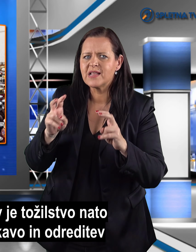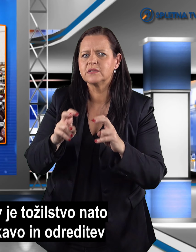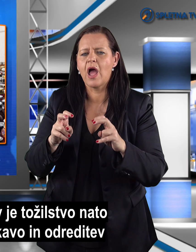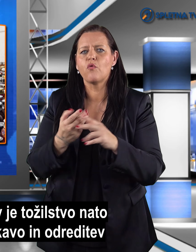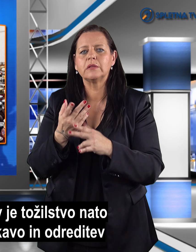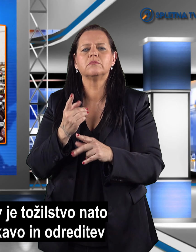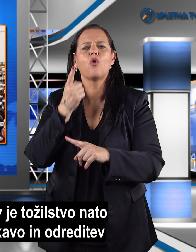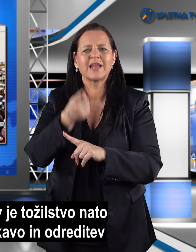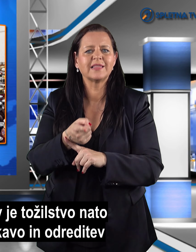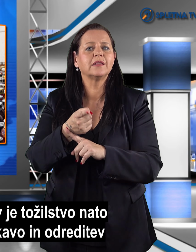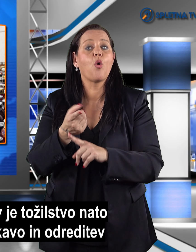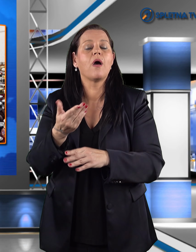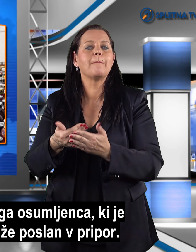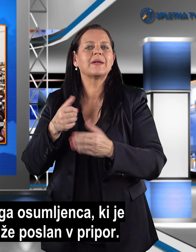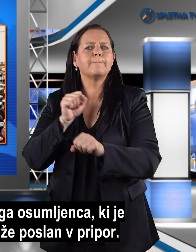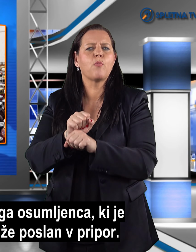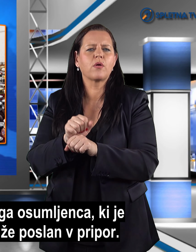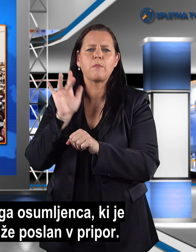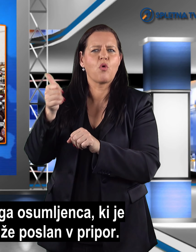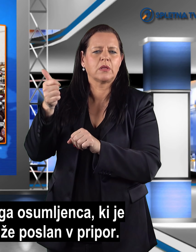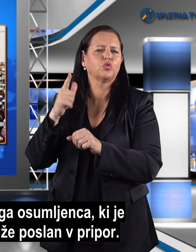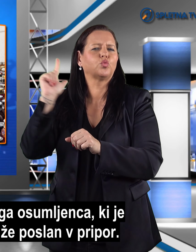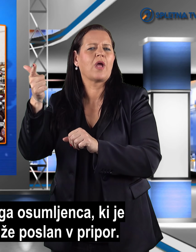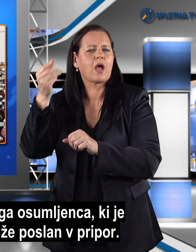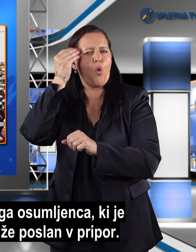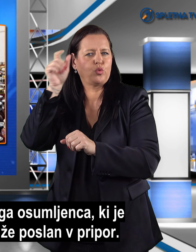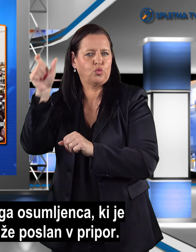drugega osumljenca, ki je bil s strani sodišča že poslan v pripor.